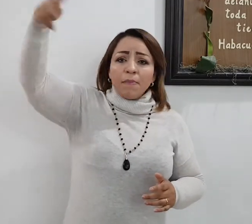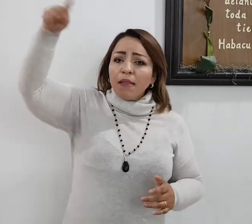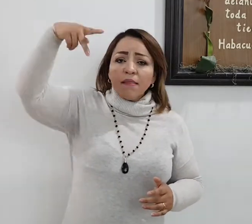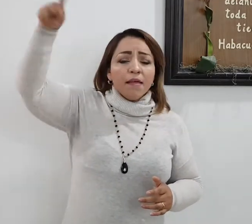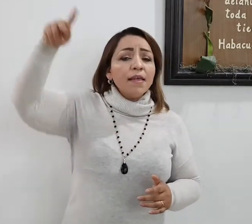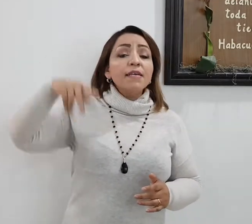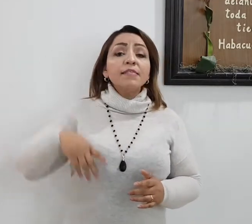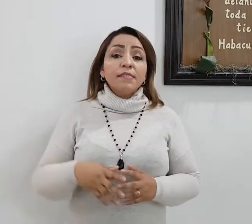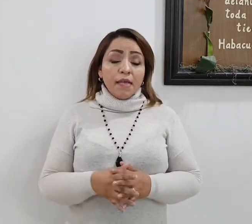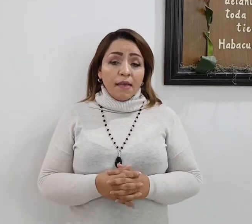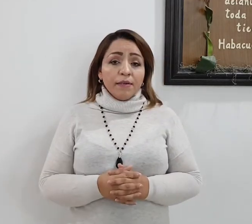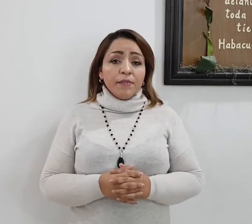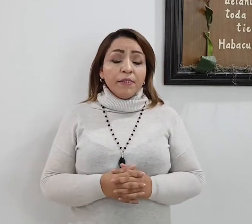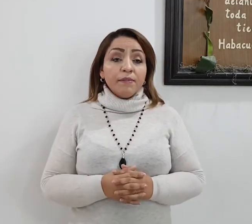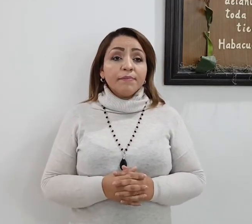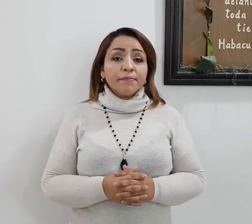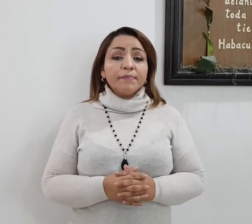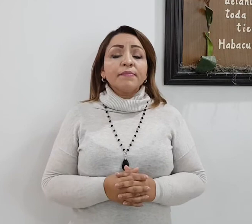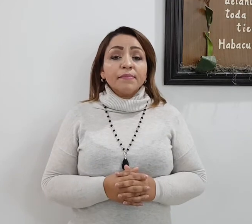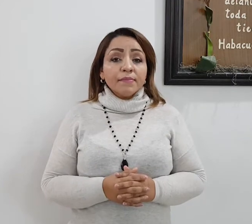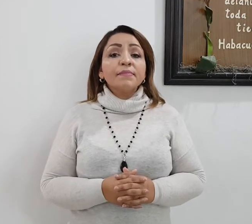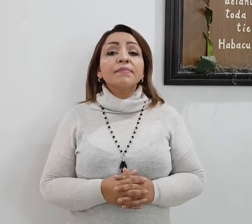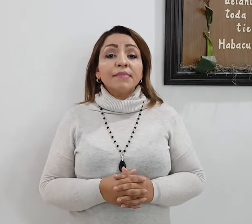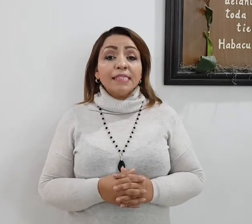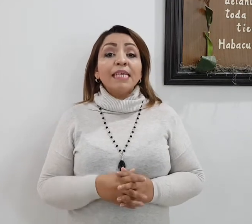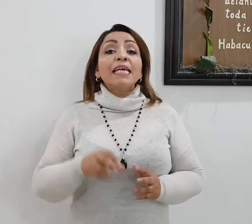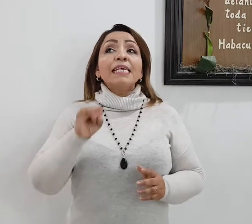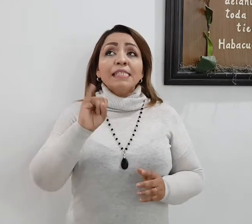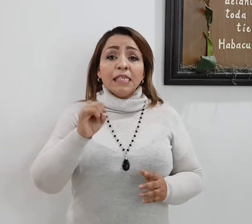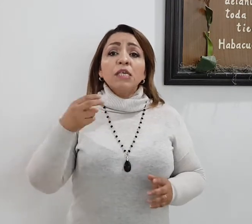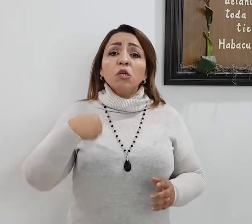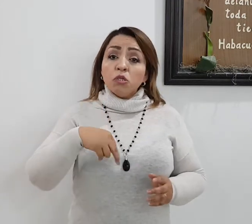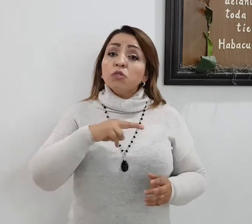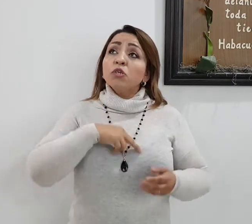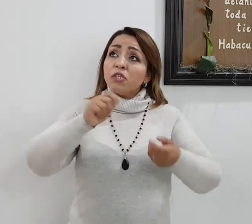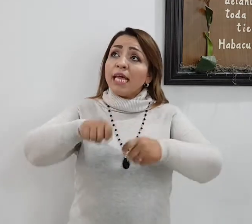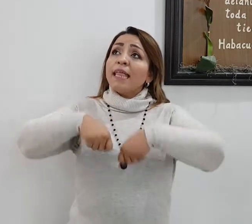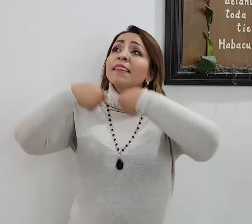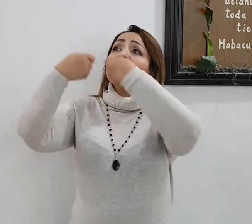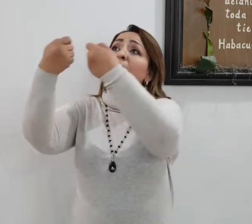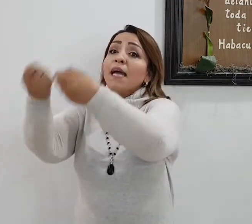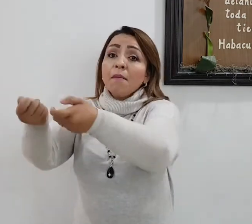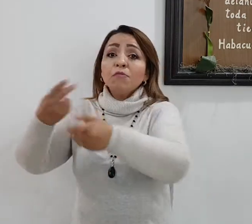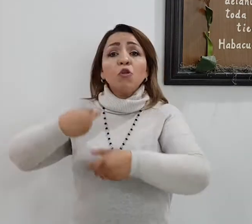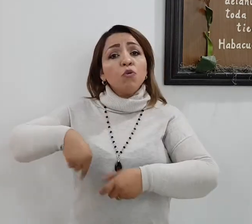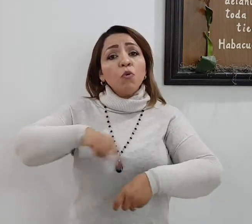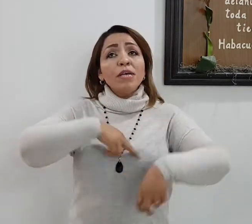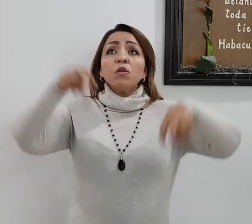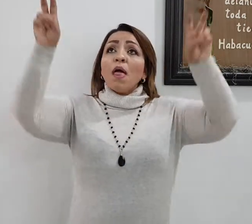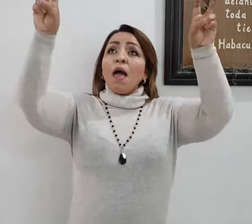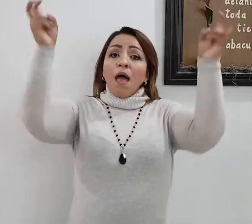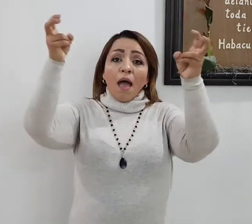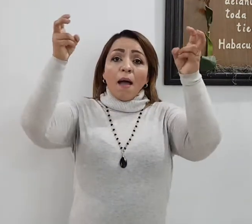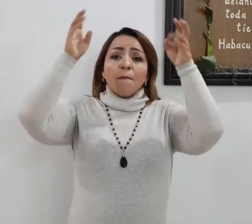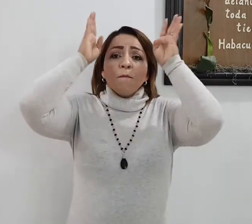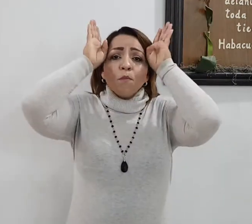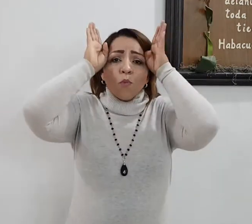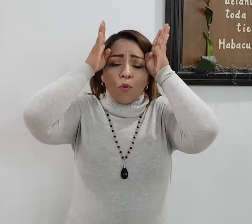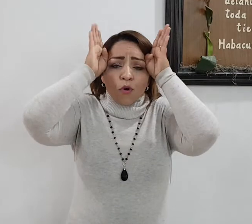decirle: Señor, muy bien, aquí están estos burritos que me entregaste, cuando tú lo necesites, aquí están, ¿verdad? Y poder ponerlos a los pies del